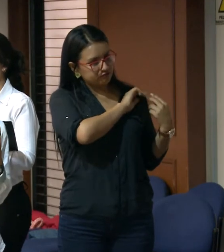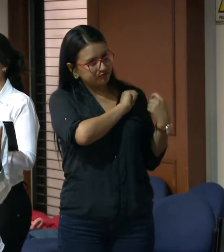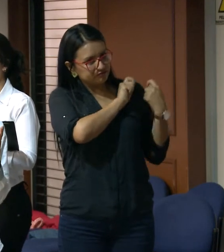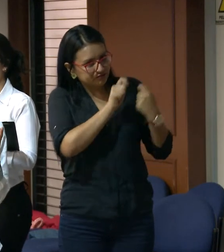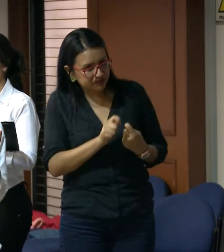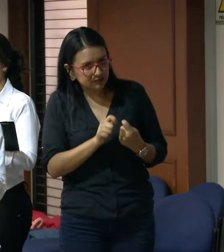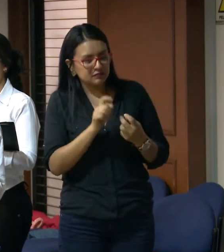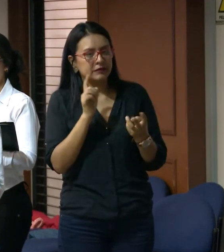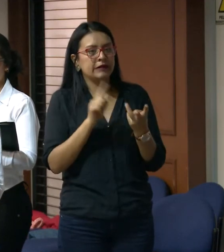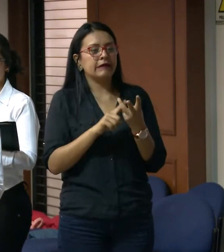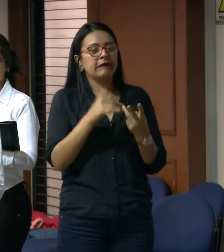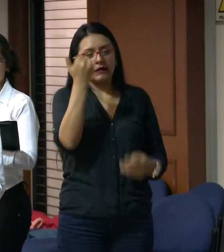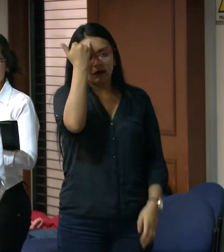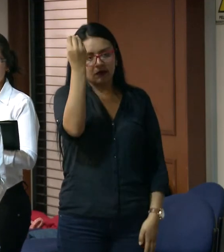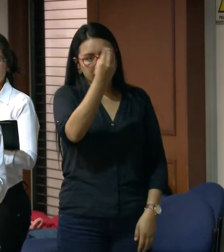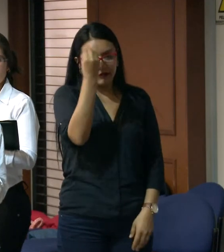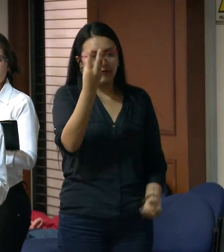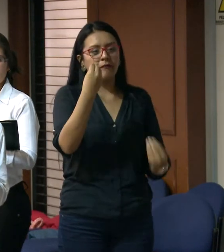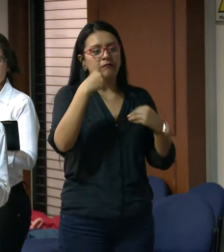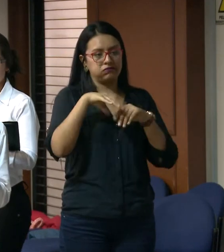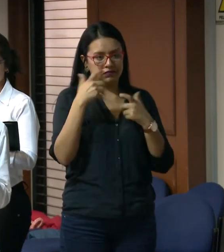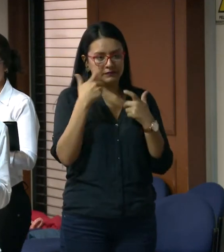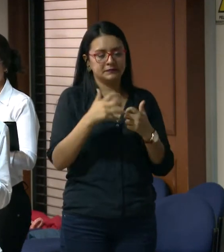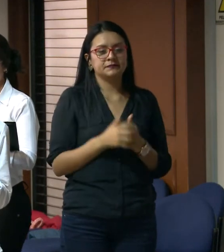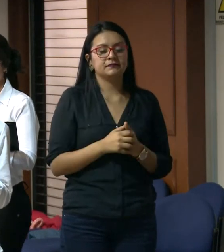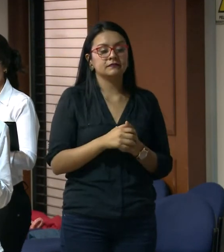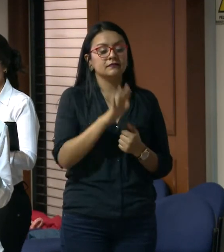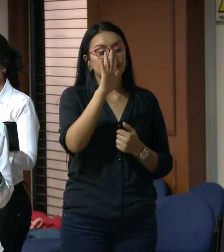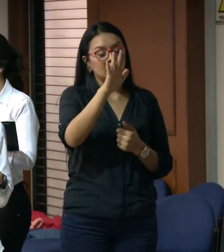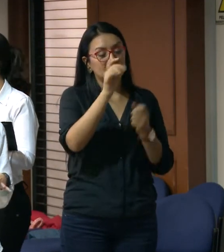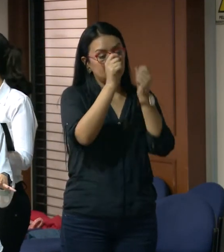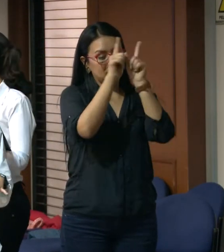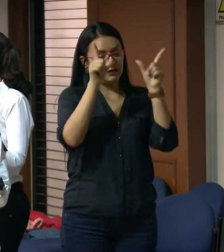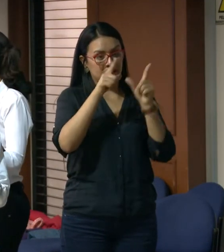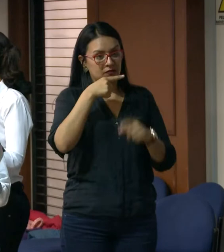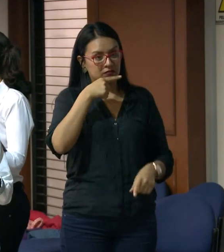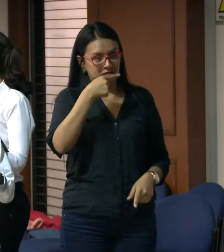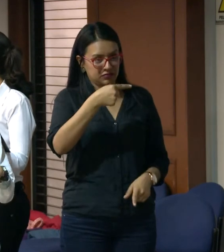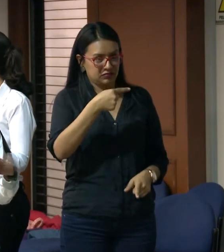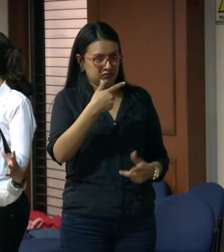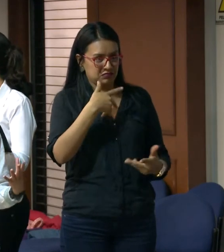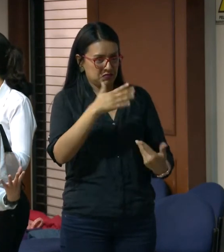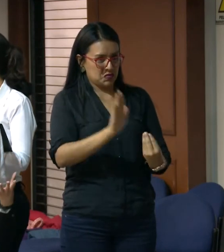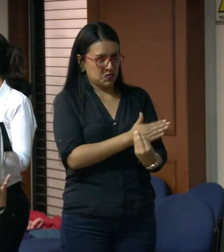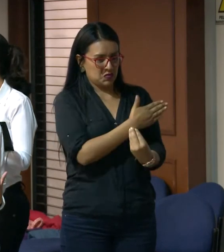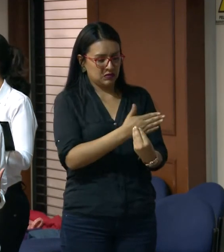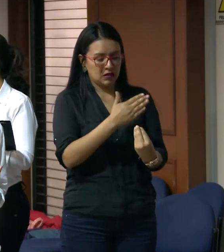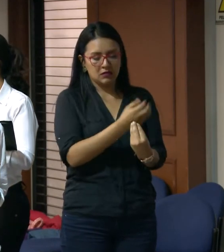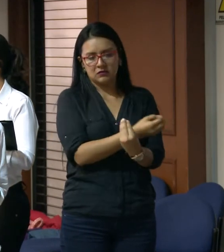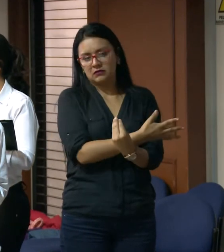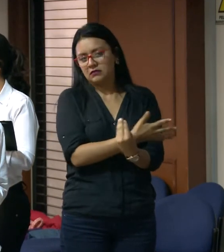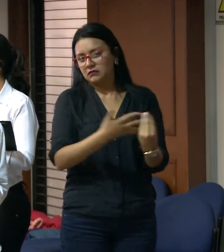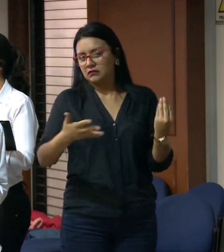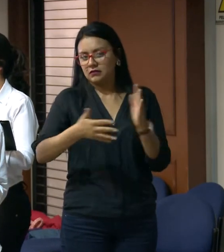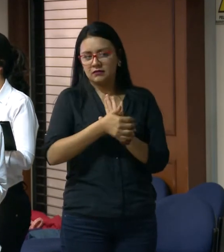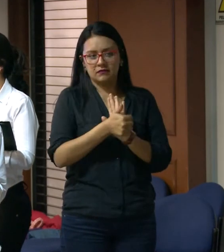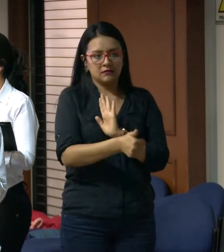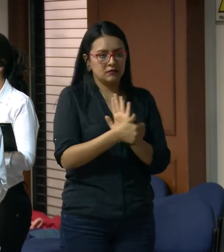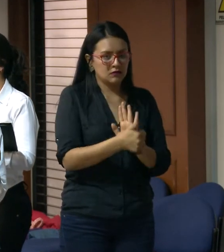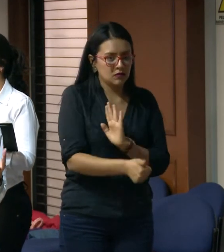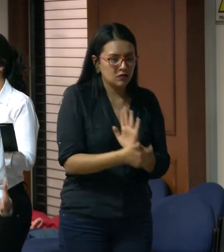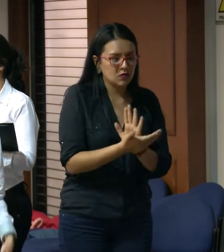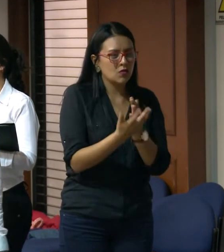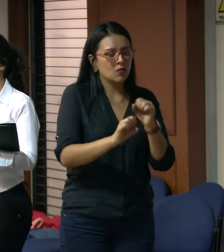nuestras diferentes ideologías. En el lenguaje musical, bueno, entre las múltiples habilidades